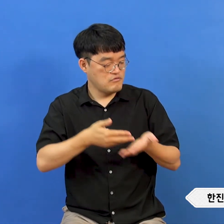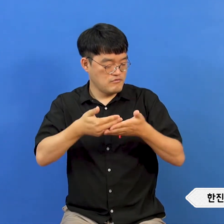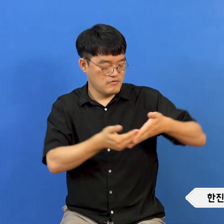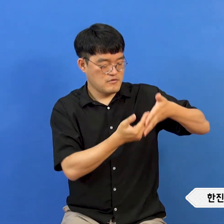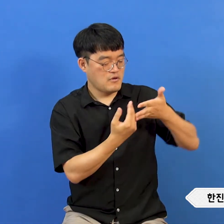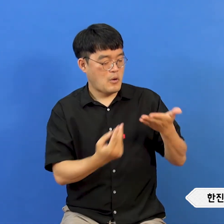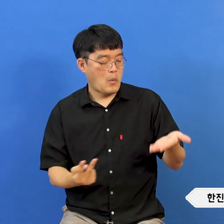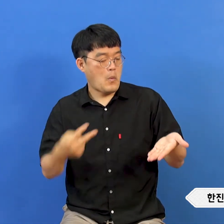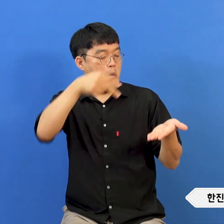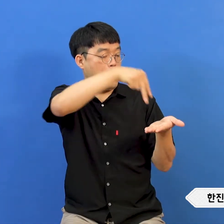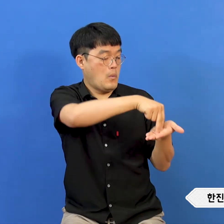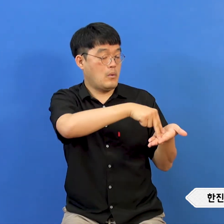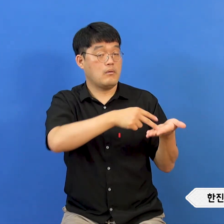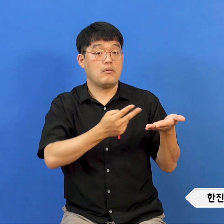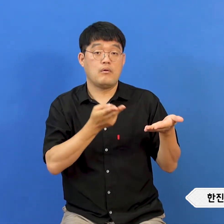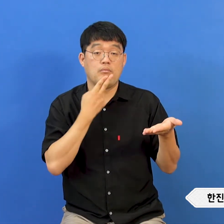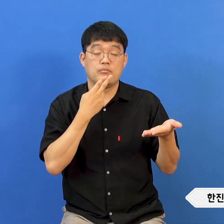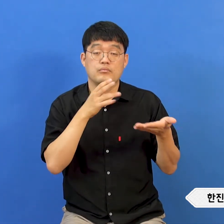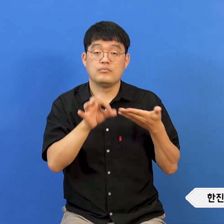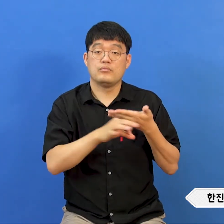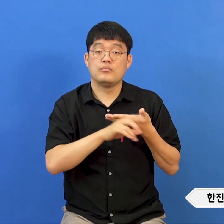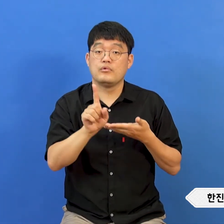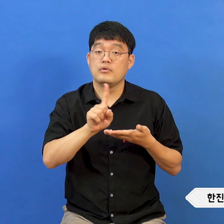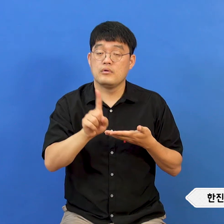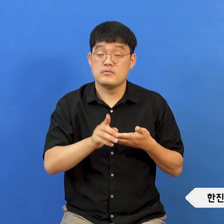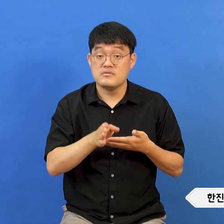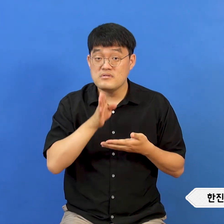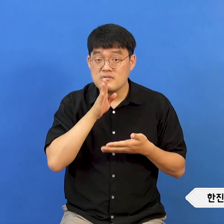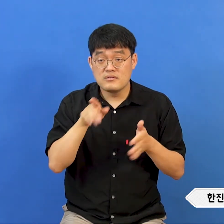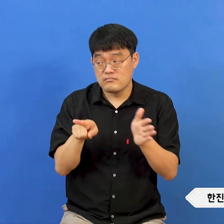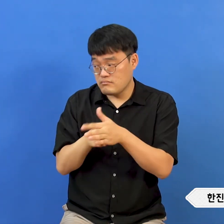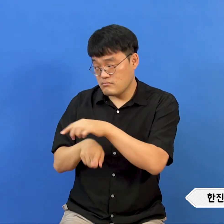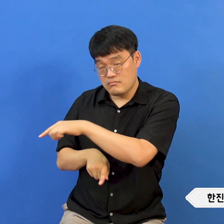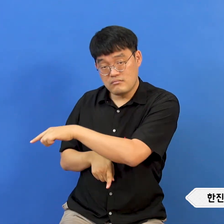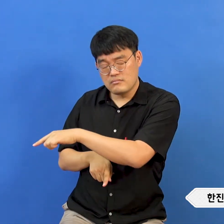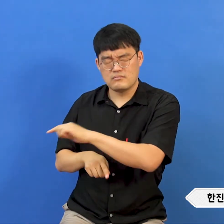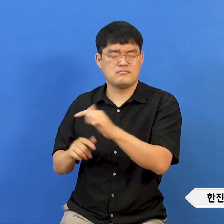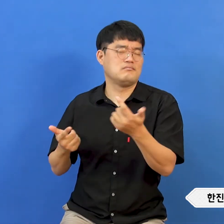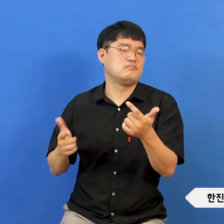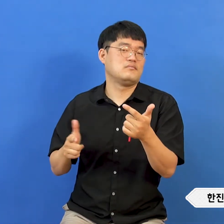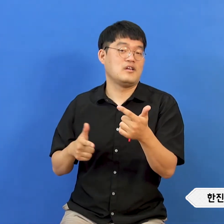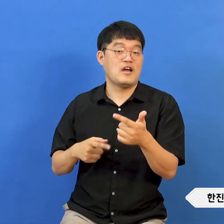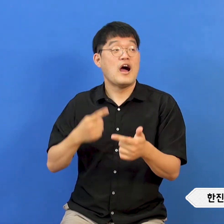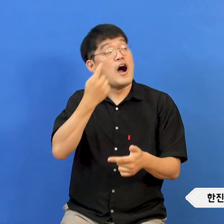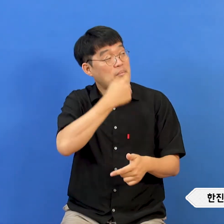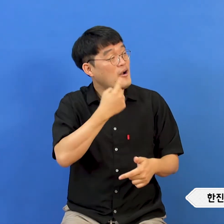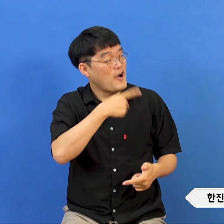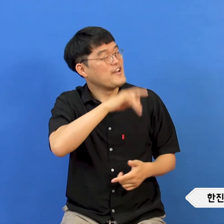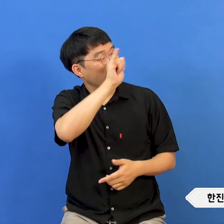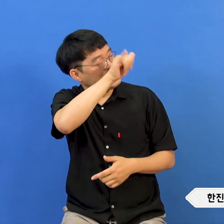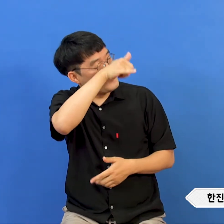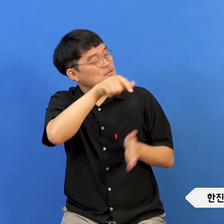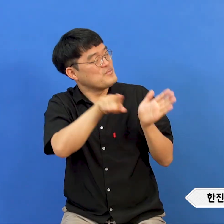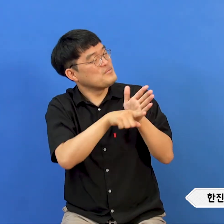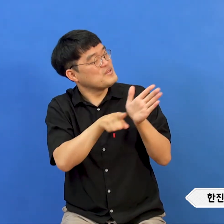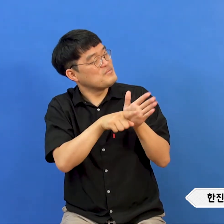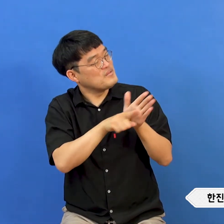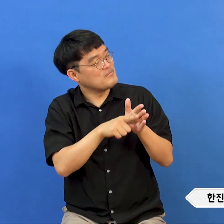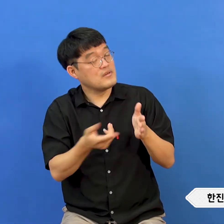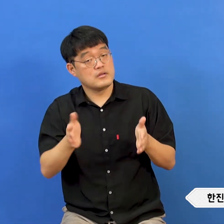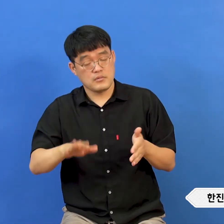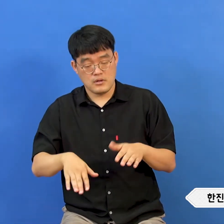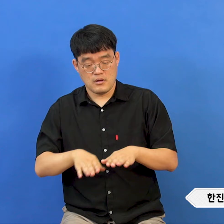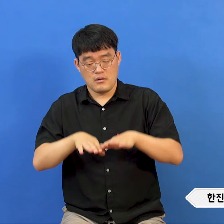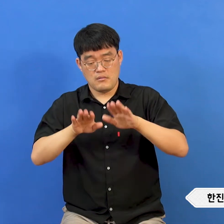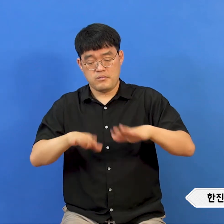올라타지는 않는다면 어떻습니까? 그거 정말 믿는 것입니까? 말은 믿습니다, 믿고 말고요